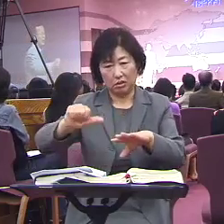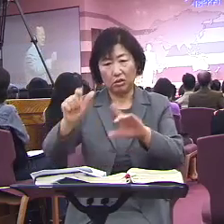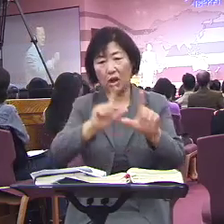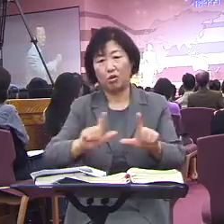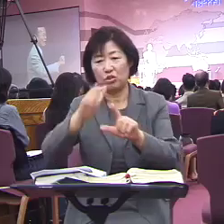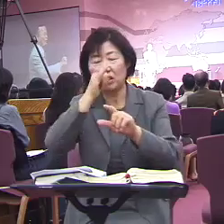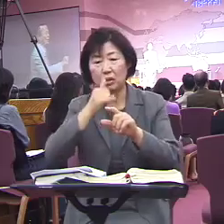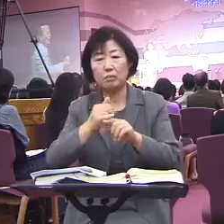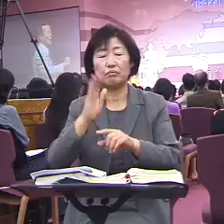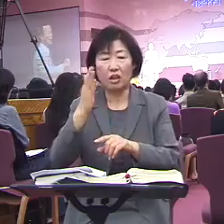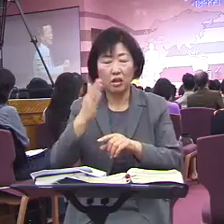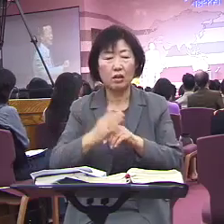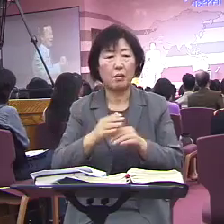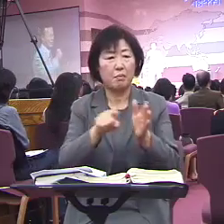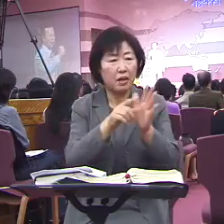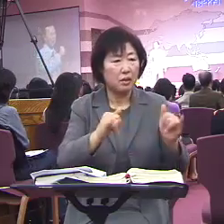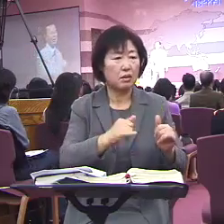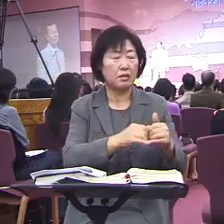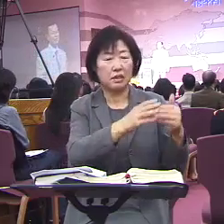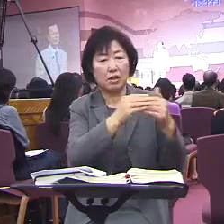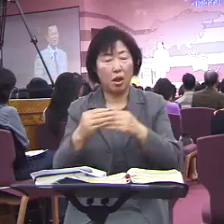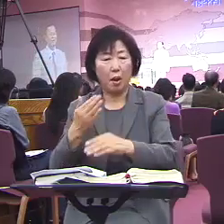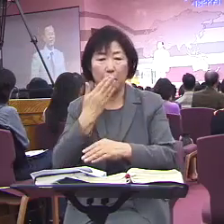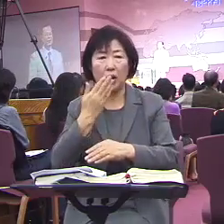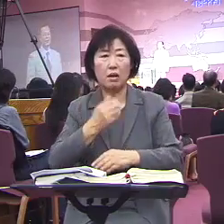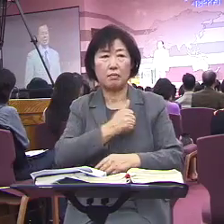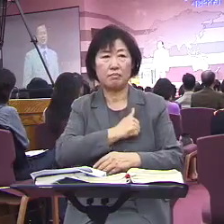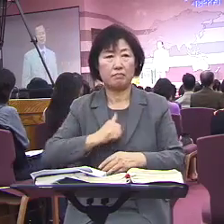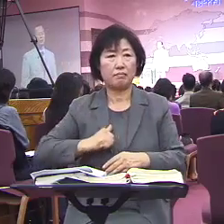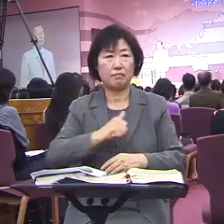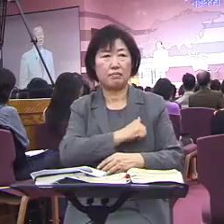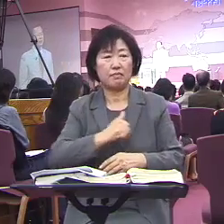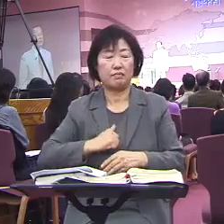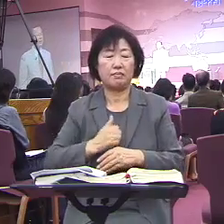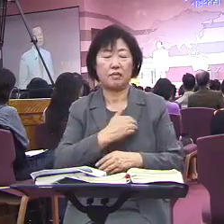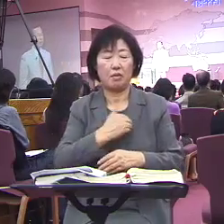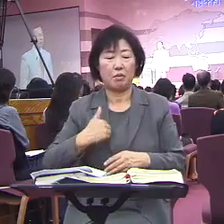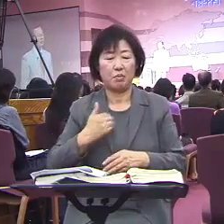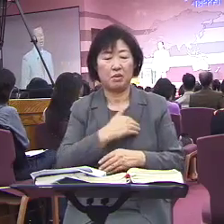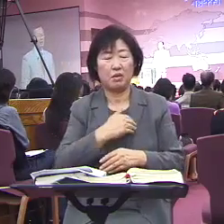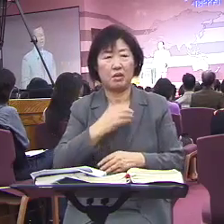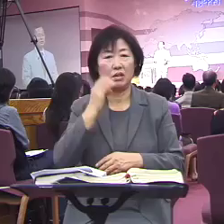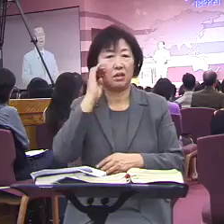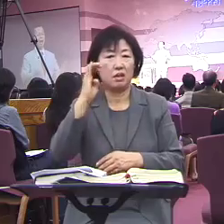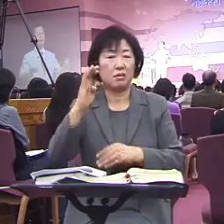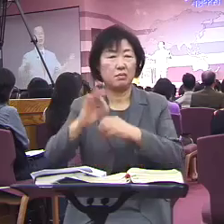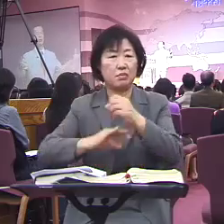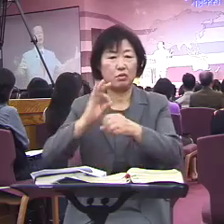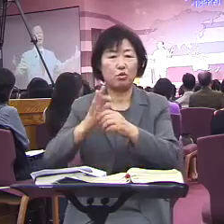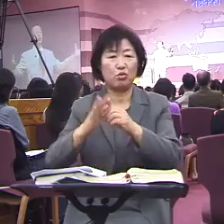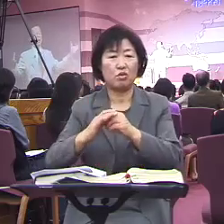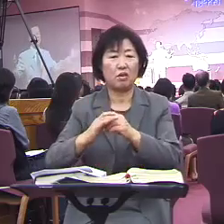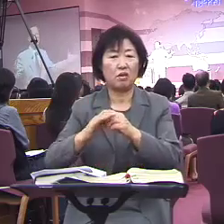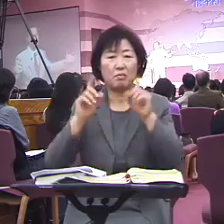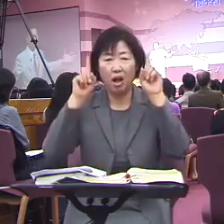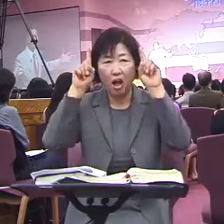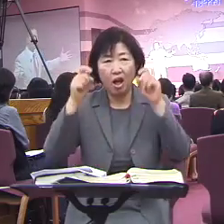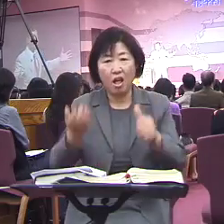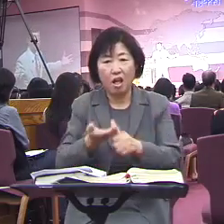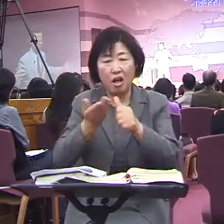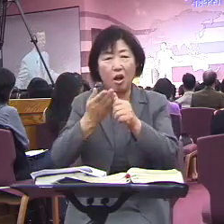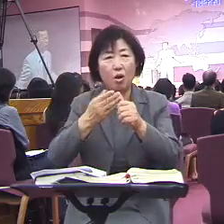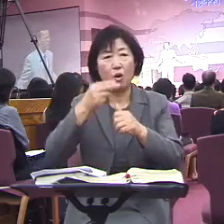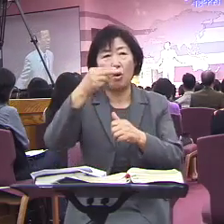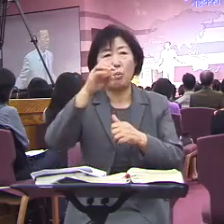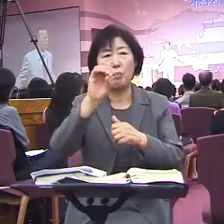내 백성을 인도할 수 있다 하고 자신만만했습니다. 40년 동안 목동 생활하면서 아무것도 가진 것이